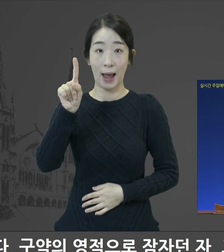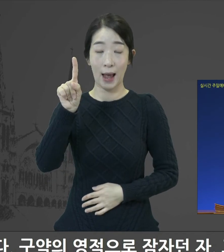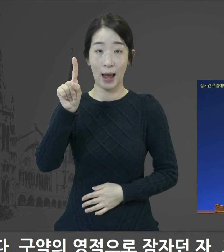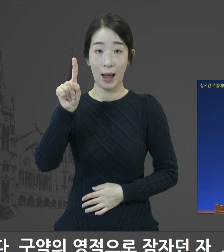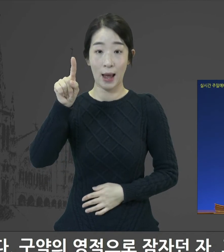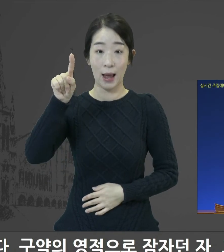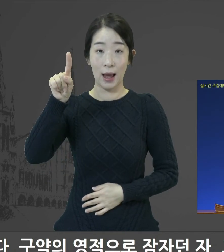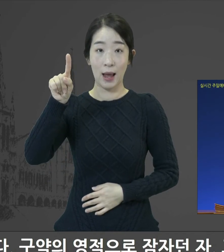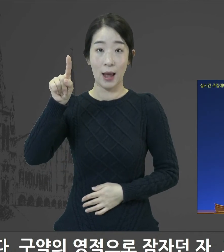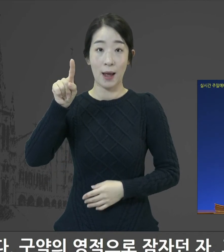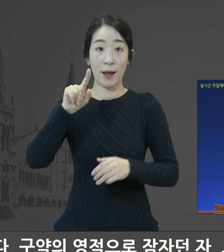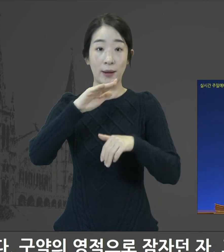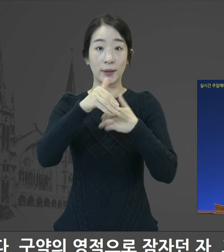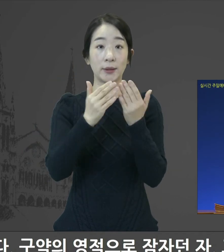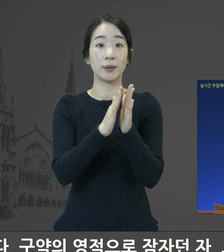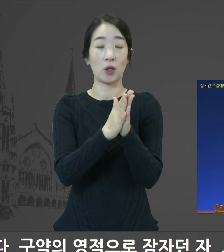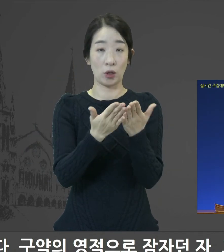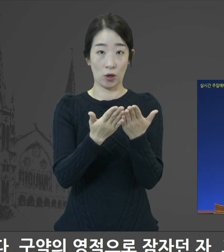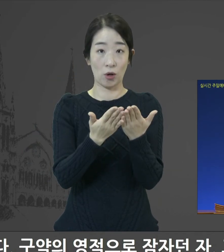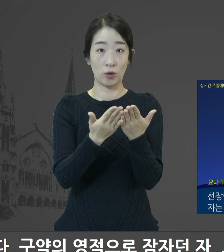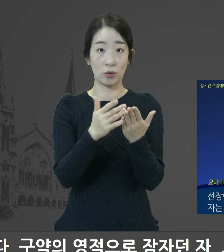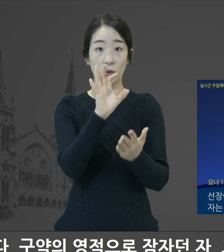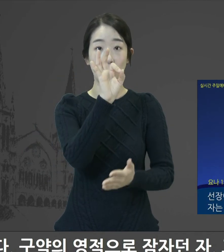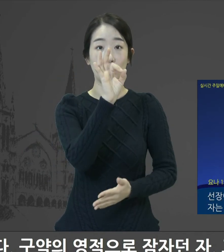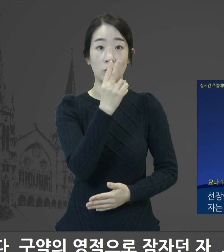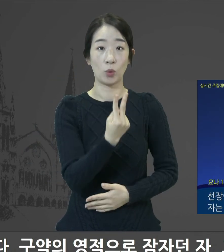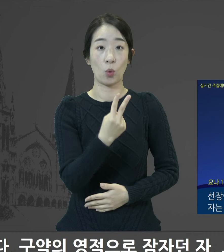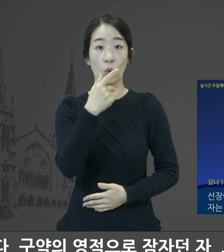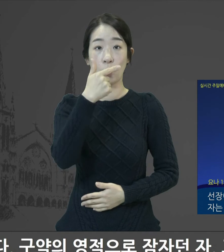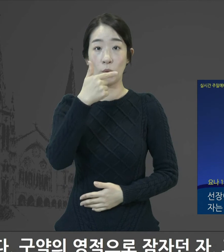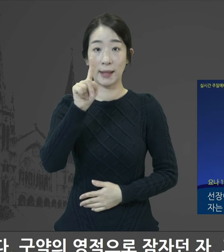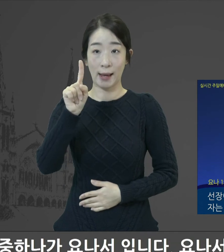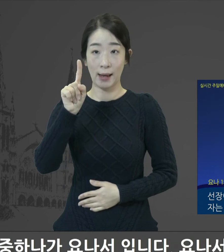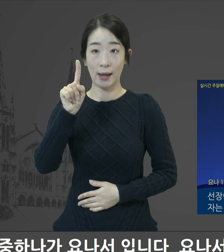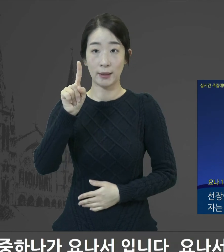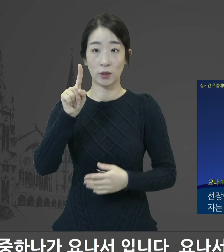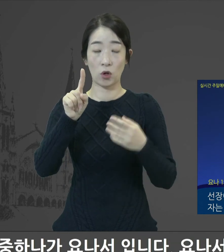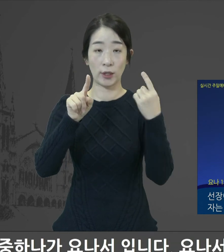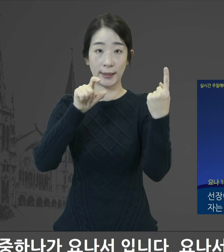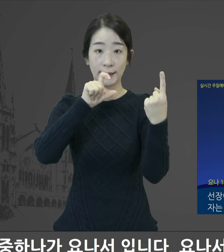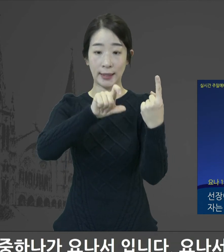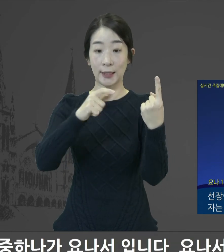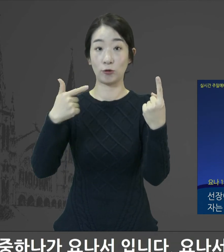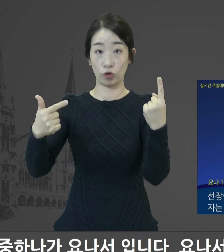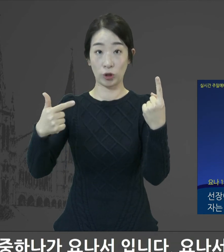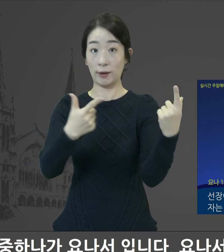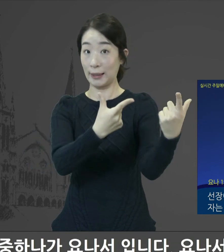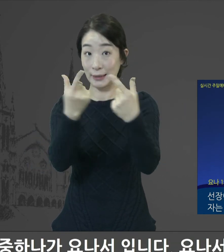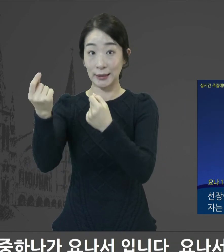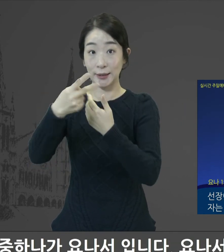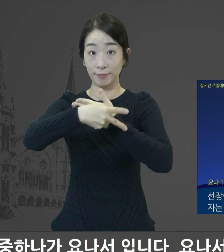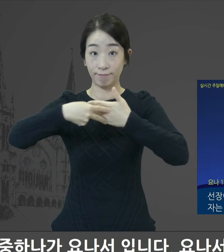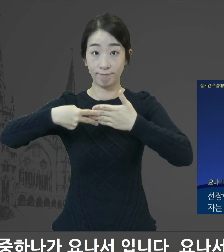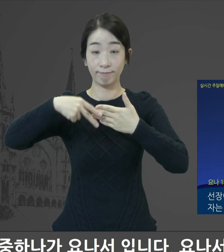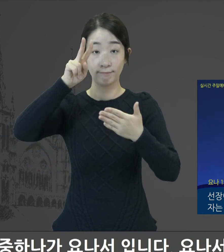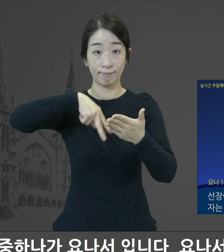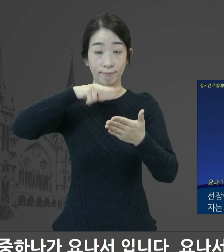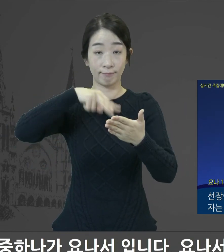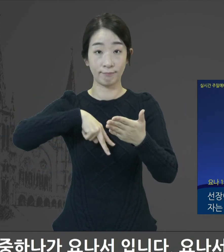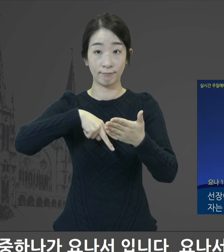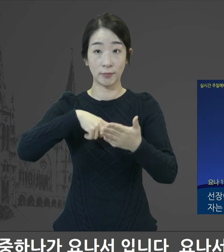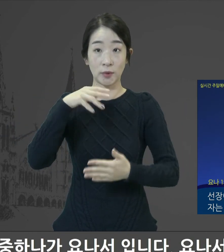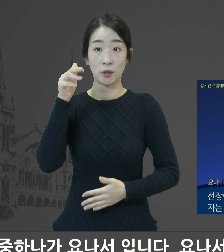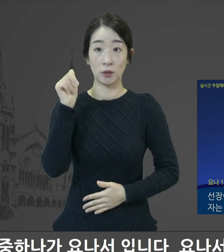요나서 기억나죠? 요나서 1장 6절 한번 자막으로 보겠습니다. 1장 6절. 같이 읽습니다.